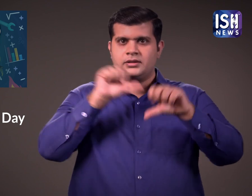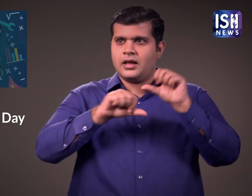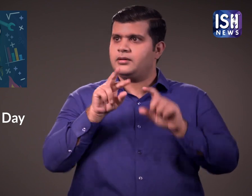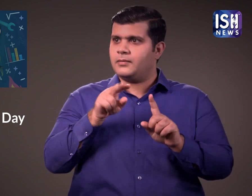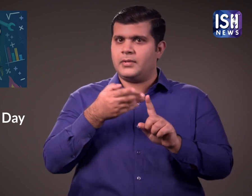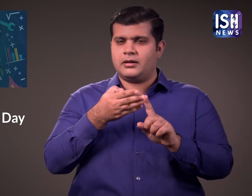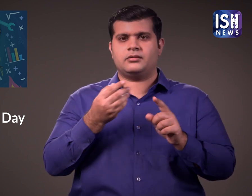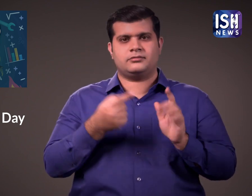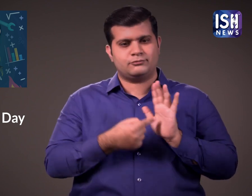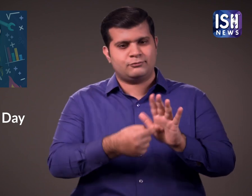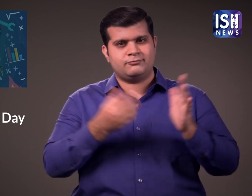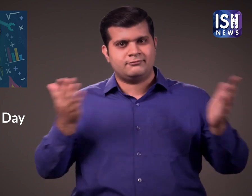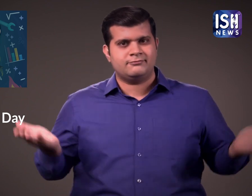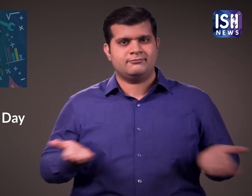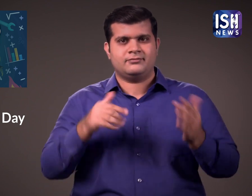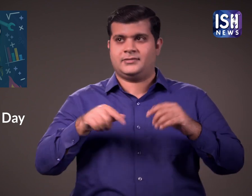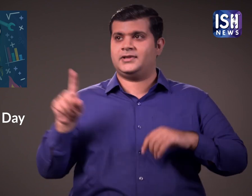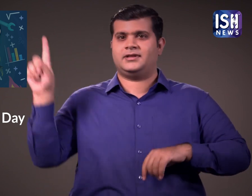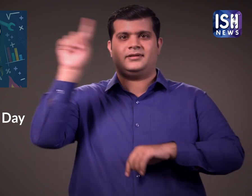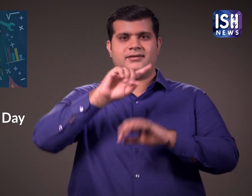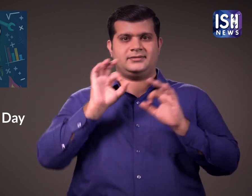विज्ञान में रूची लेने के लिए प्रेरित करना है